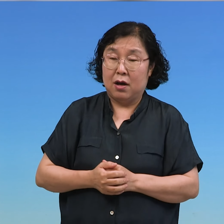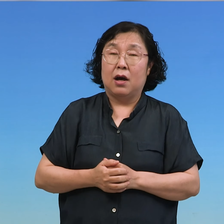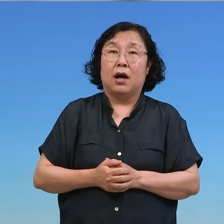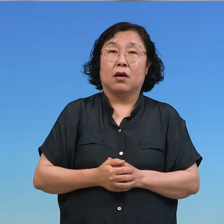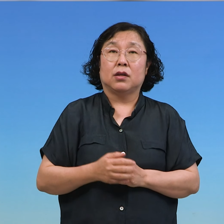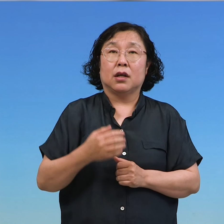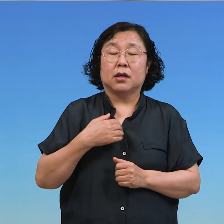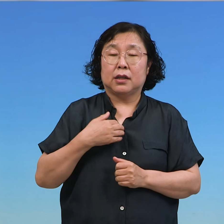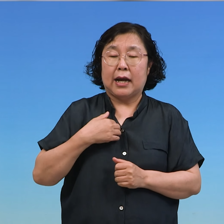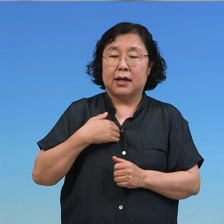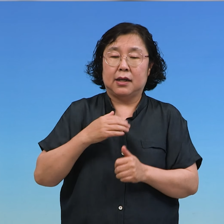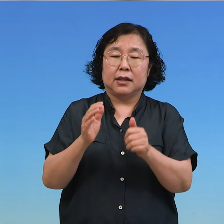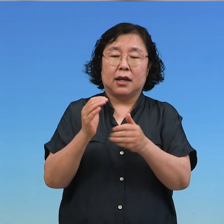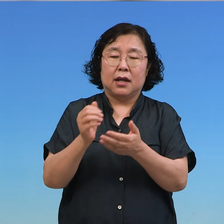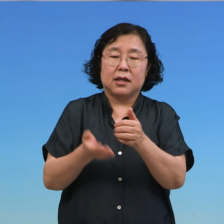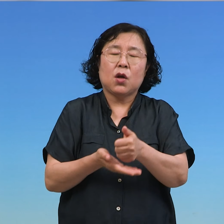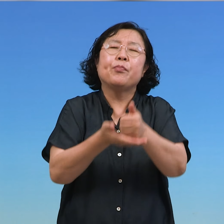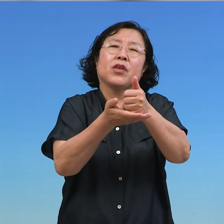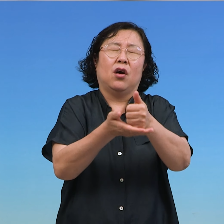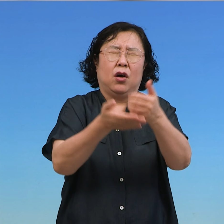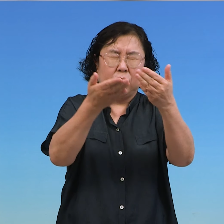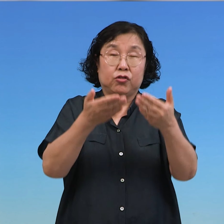이분이 저를 섬겨주시는데요